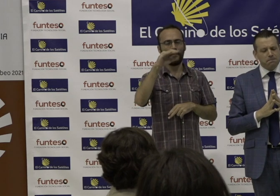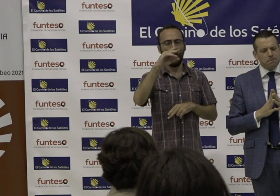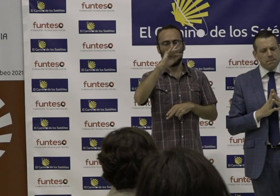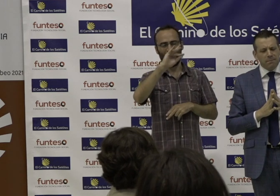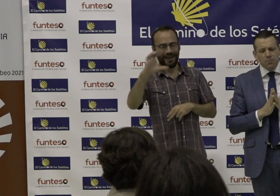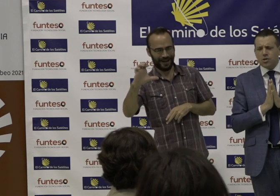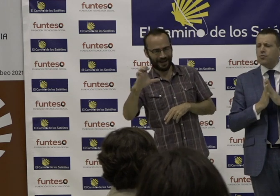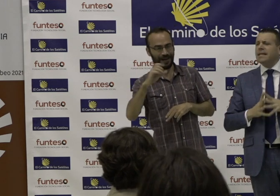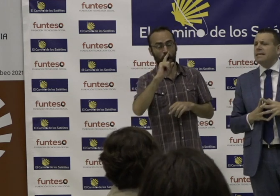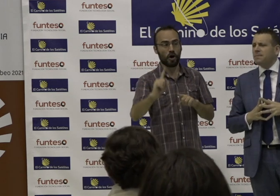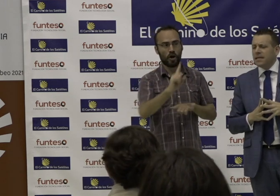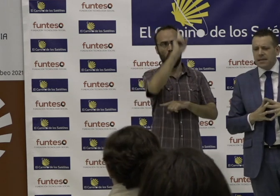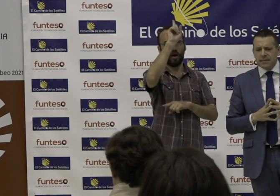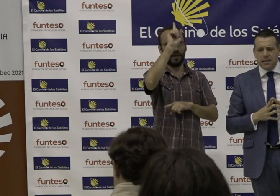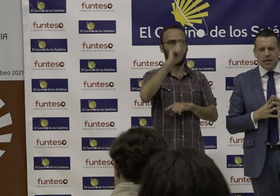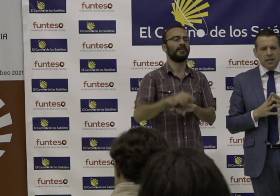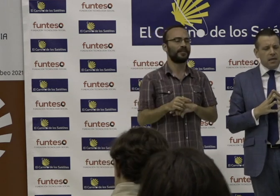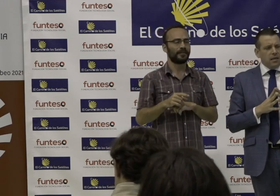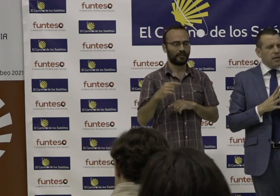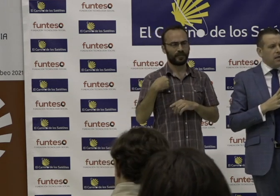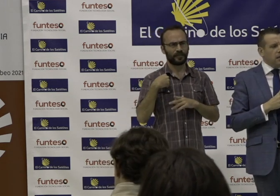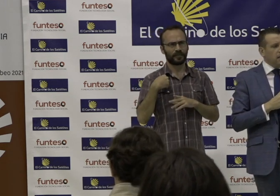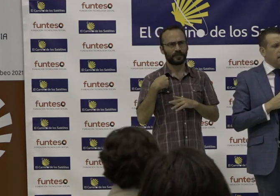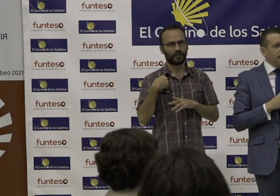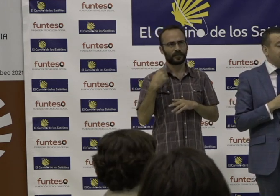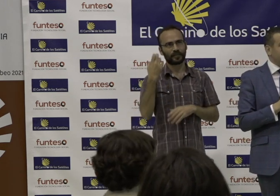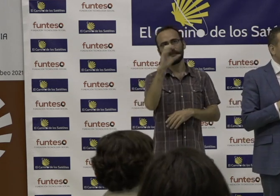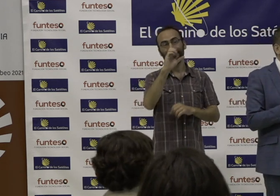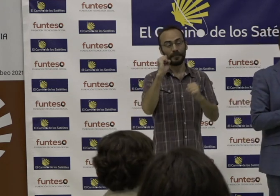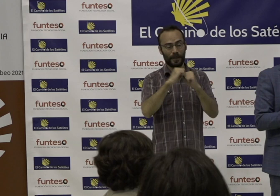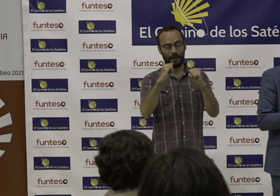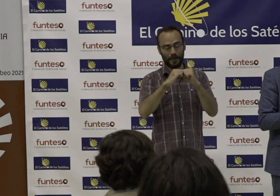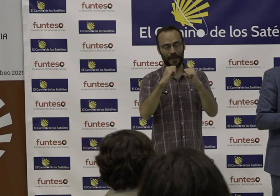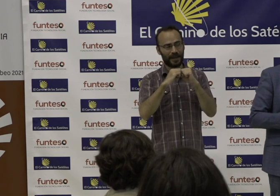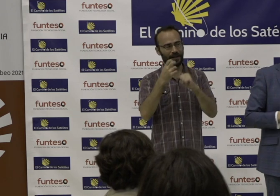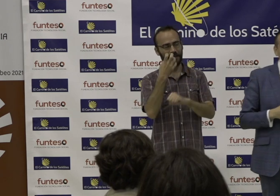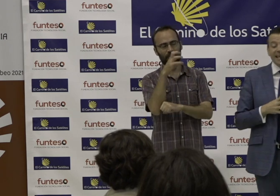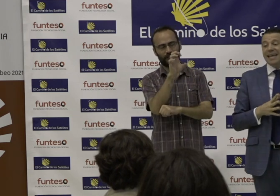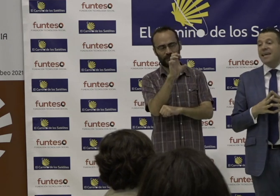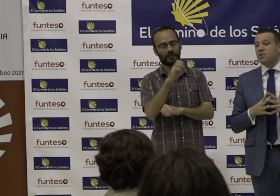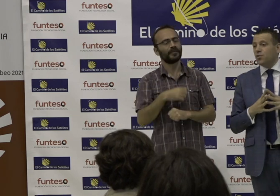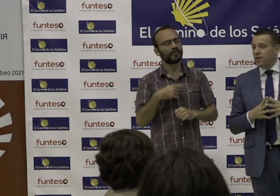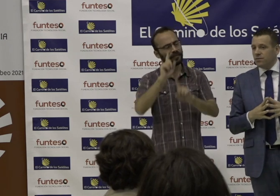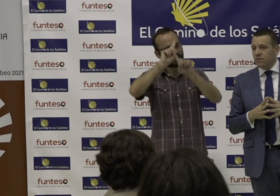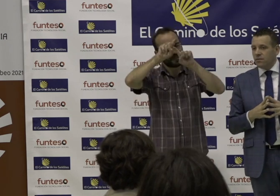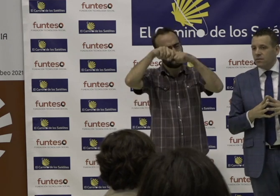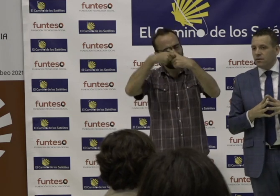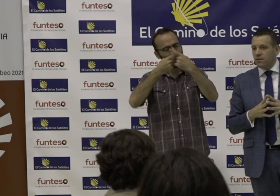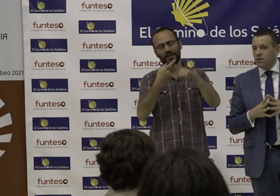norte, puse en una de las piedras la siguiente reflexión. ¿En qué eres